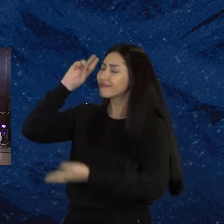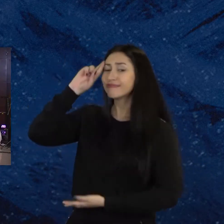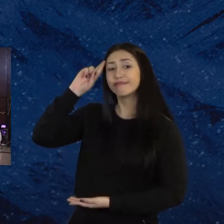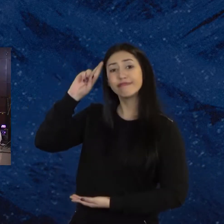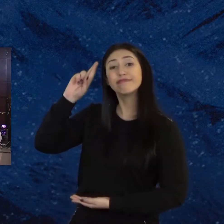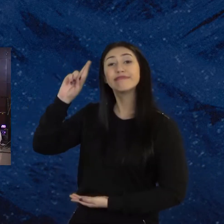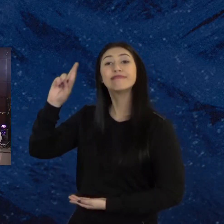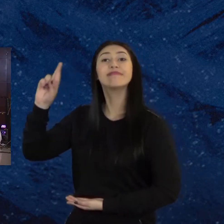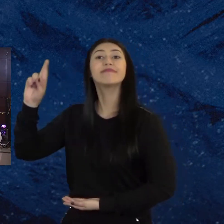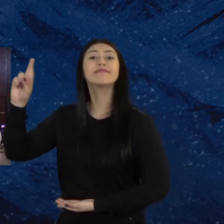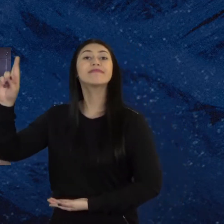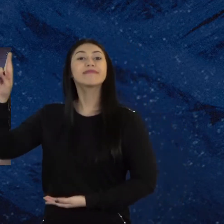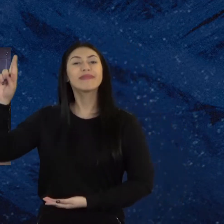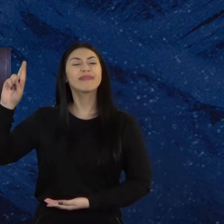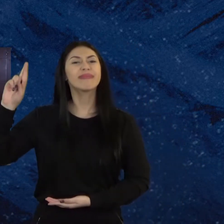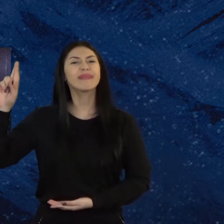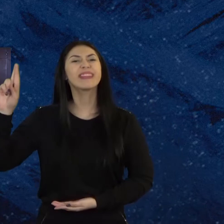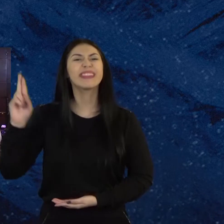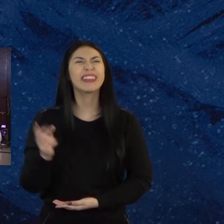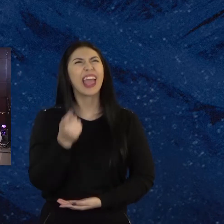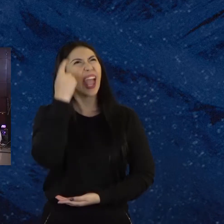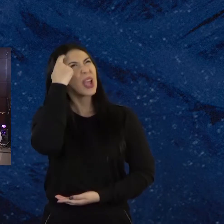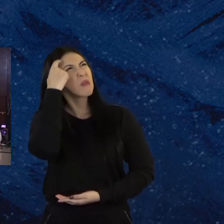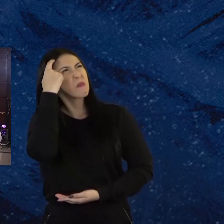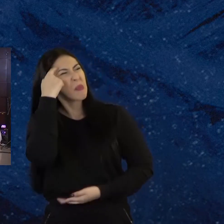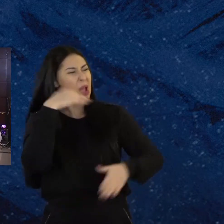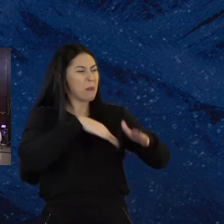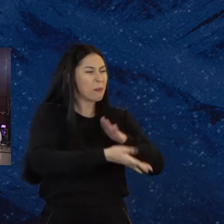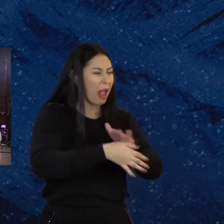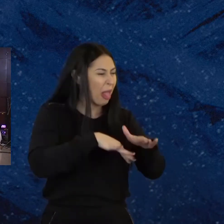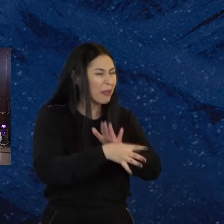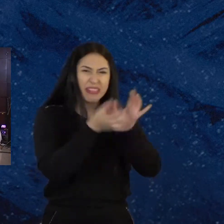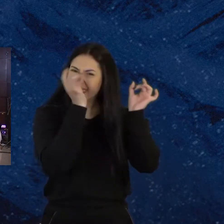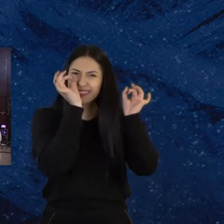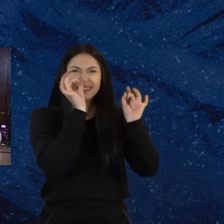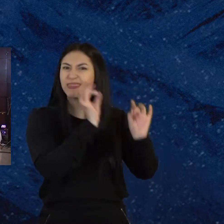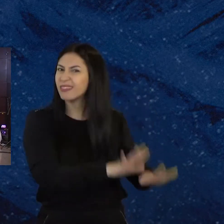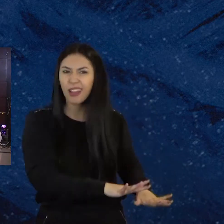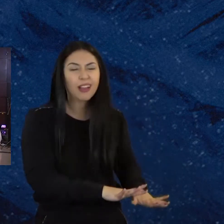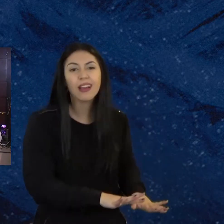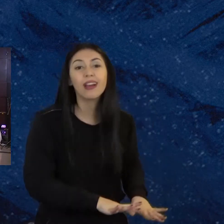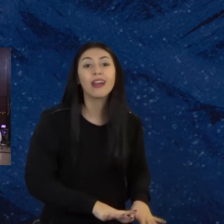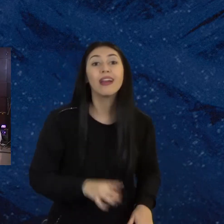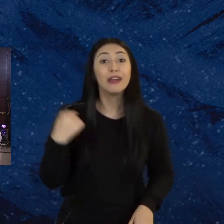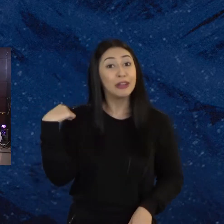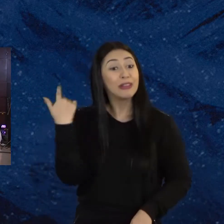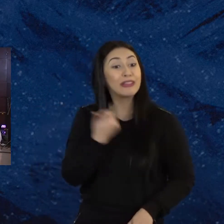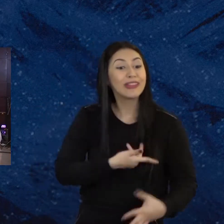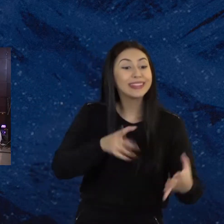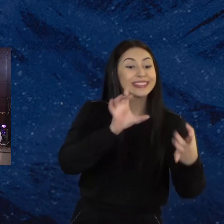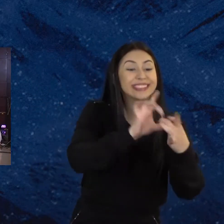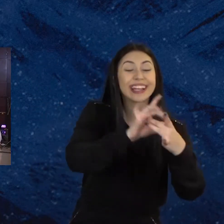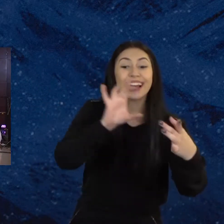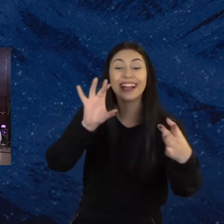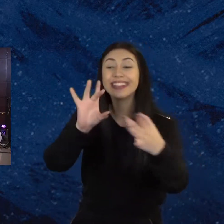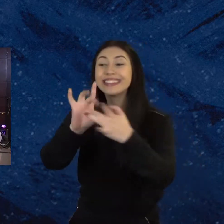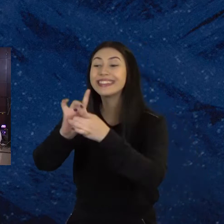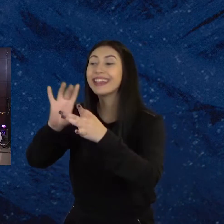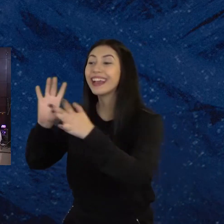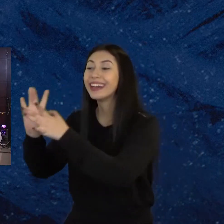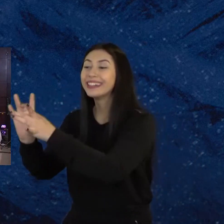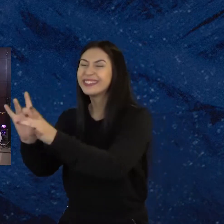em comunhão. Aleluia, Senhor. Fomos convocados a lutar e com o